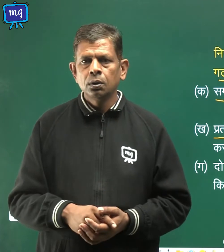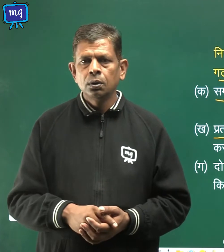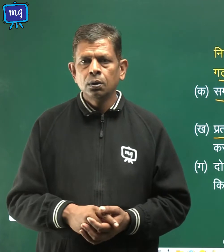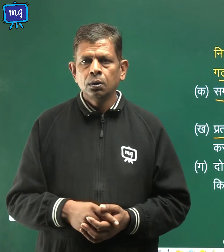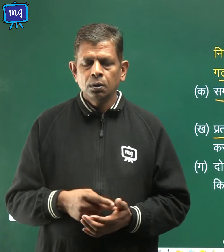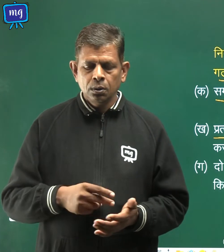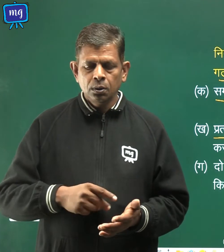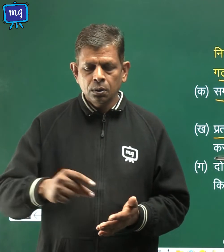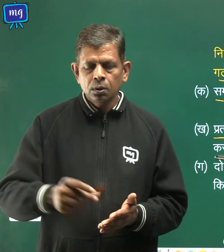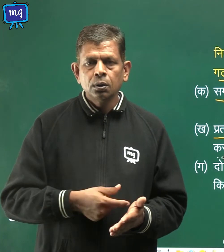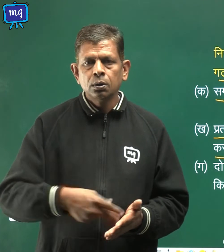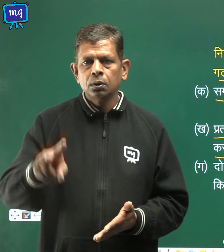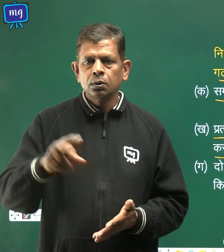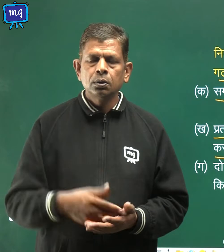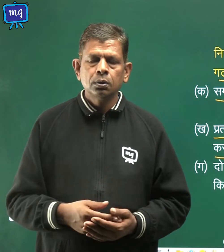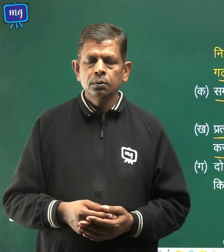गति करती है।